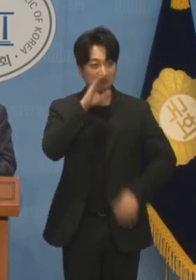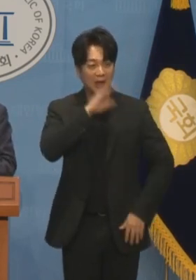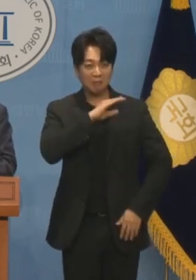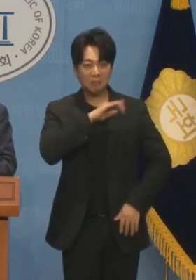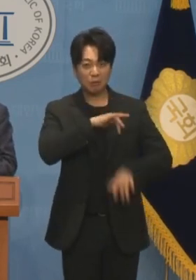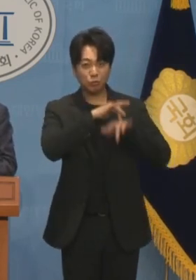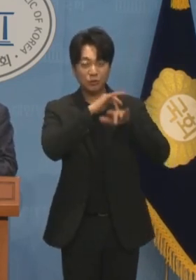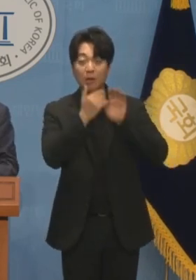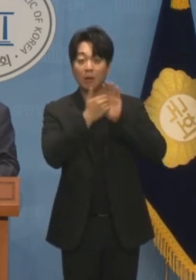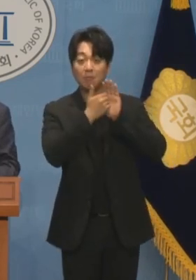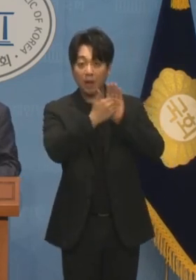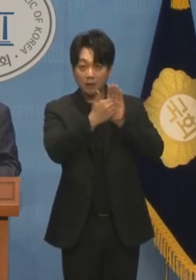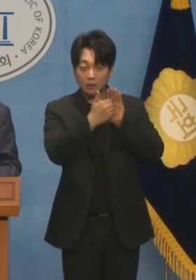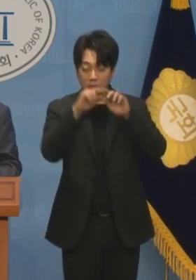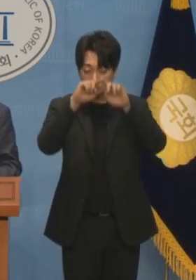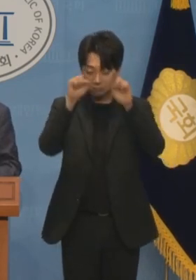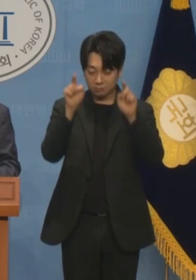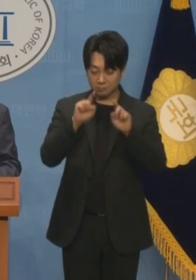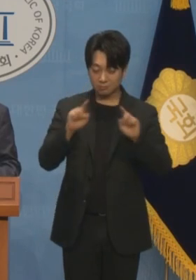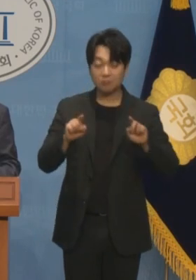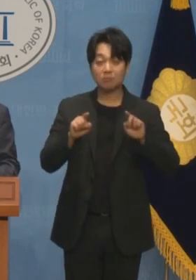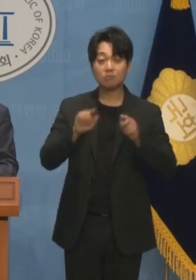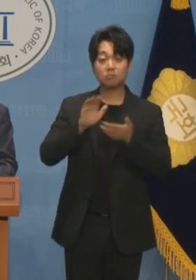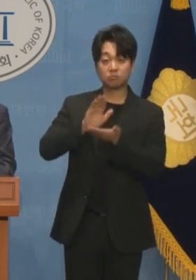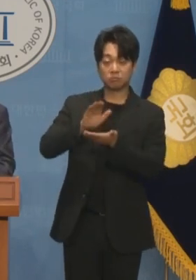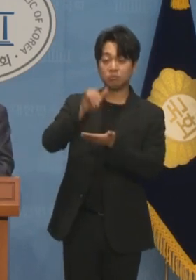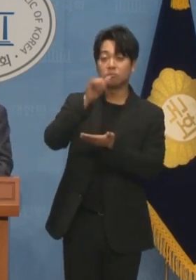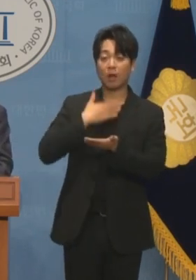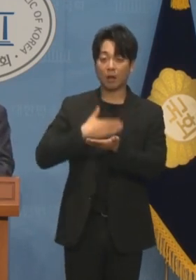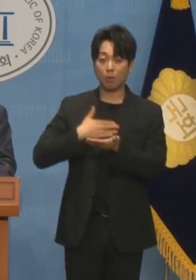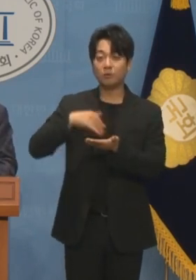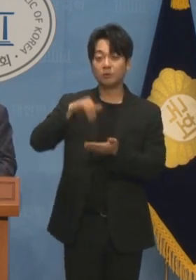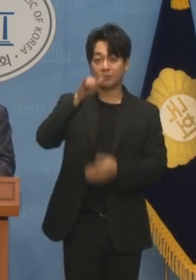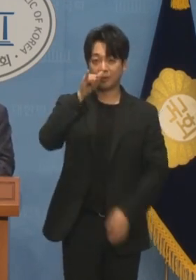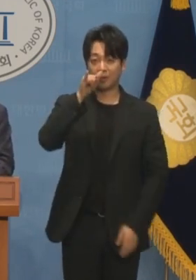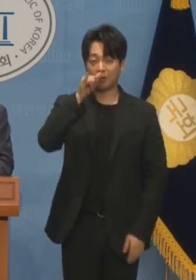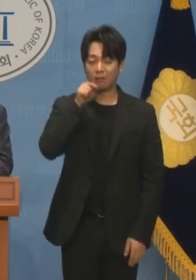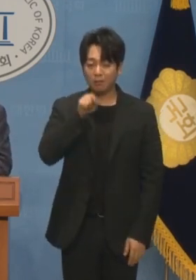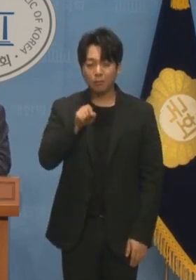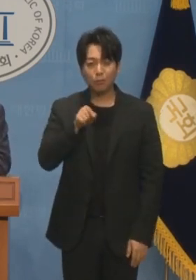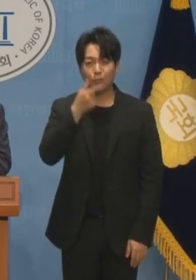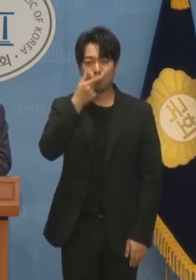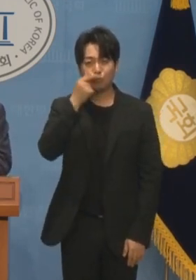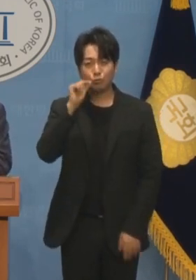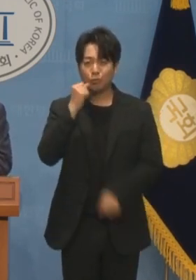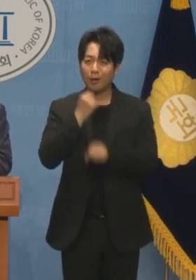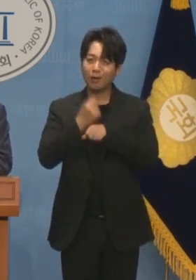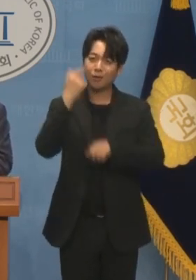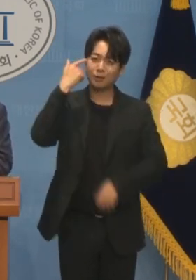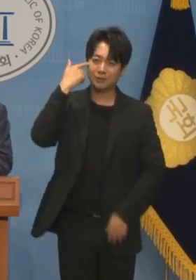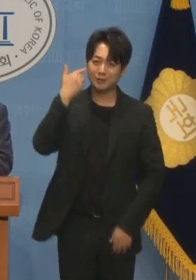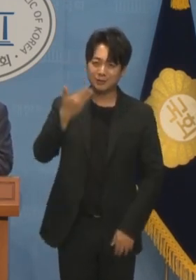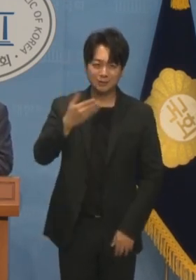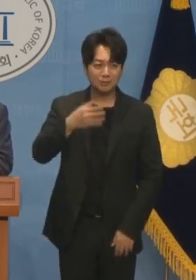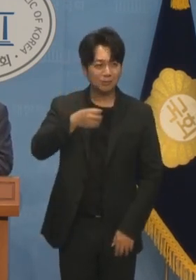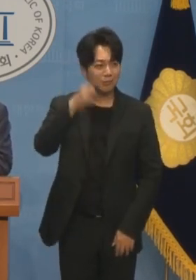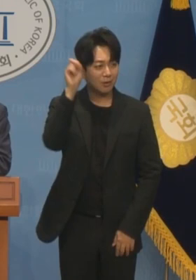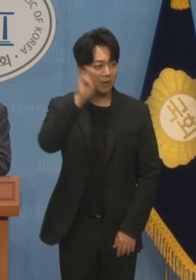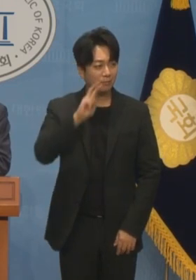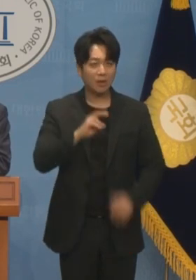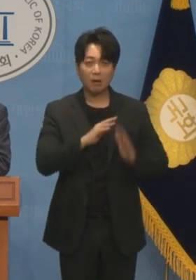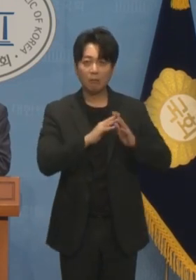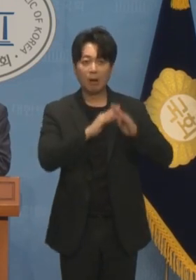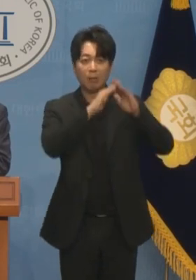있습니다. 그럼에도 불구하고 무엇이 부족한지 대통령 부부는 미증 위의 콘크리트